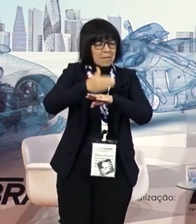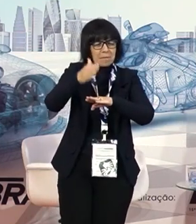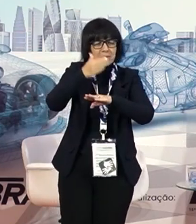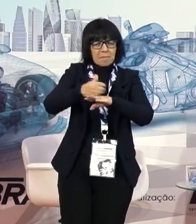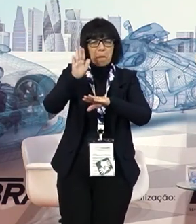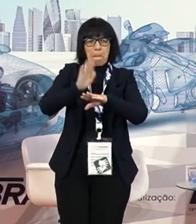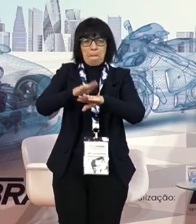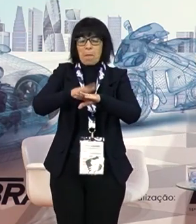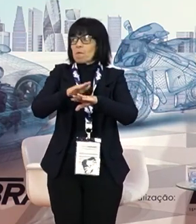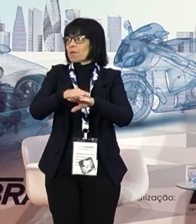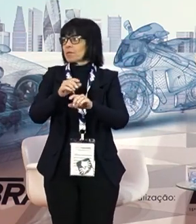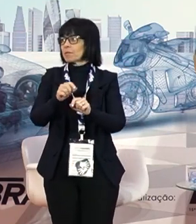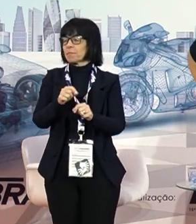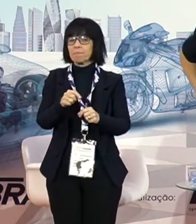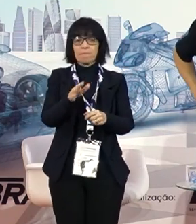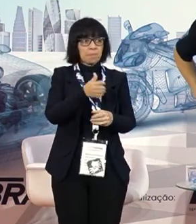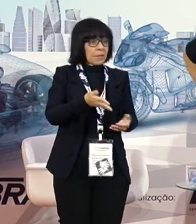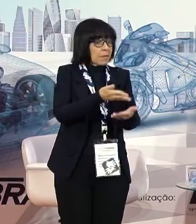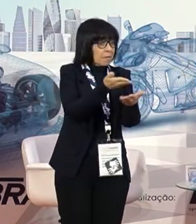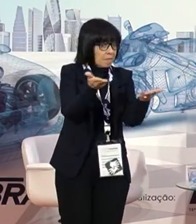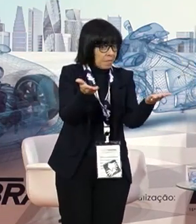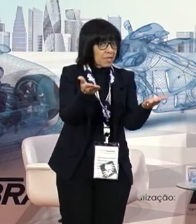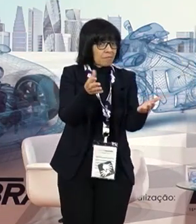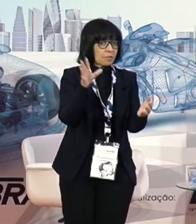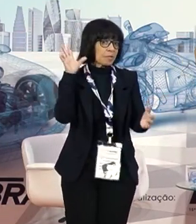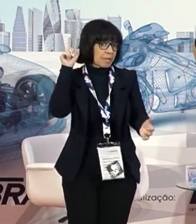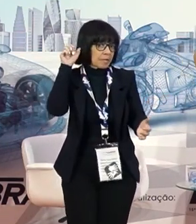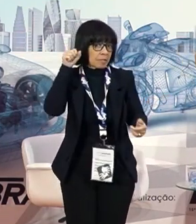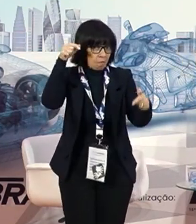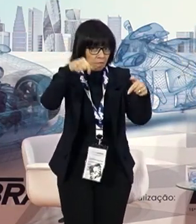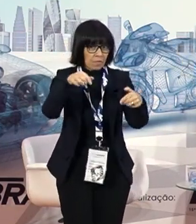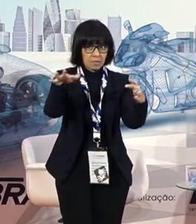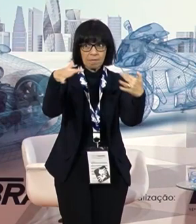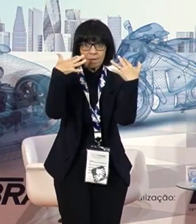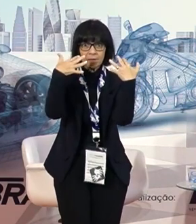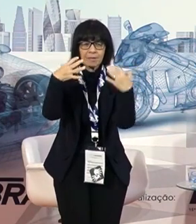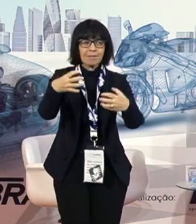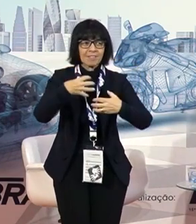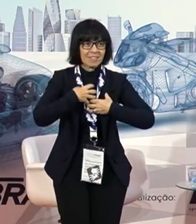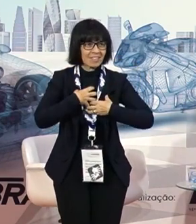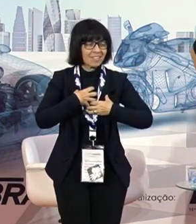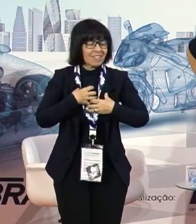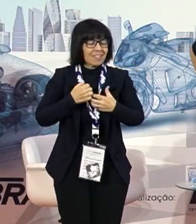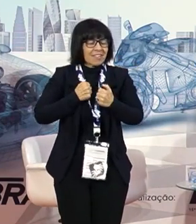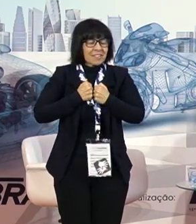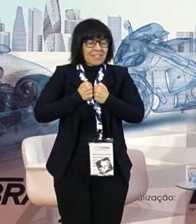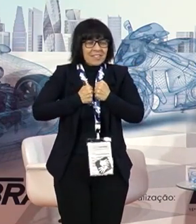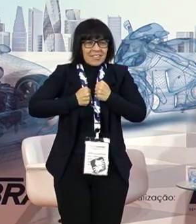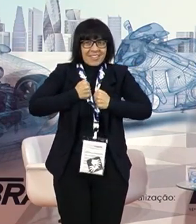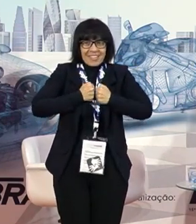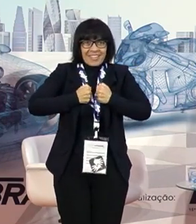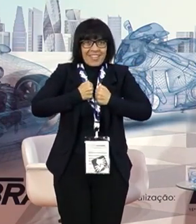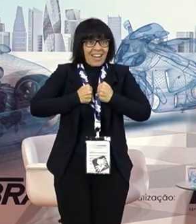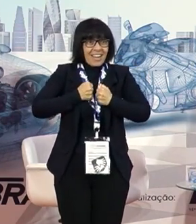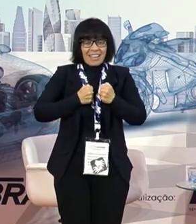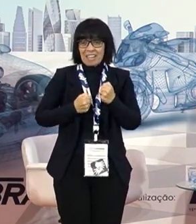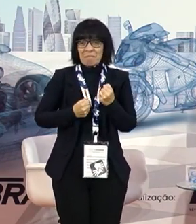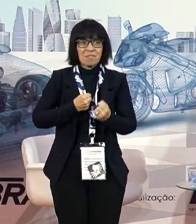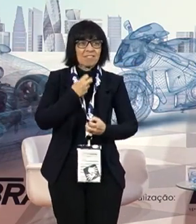vocês quem os ouvintes que estão aqui sentiram a emoção talvez na minha fala porque isso é muito importante para